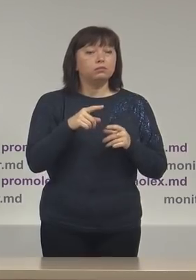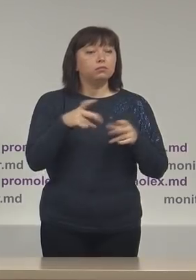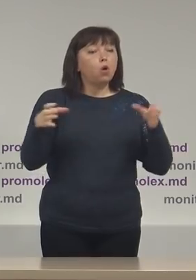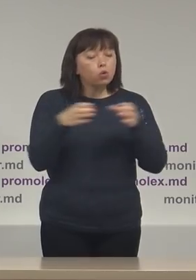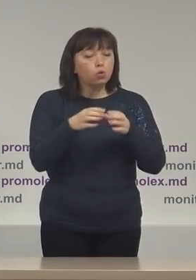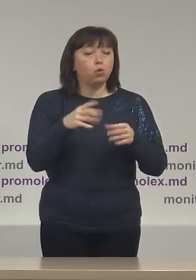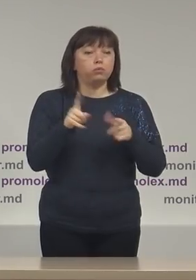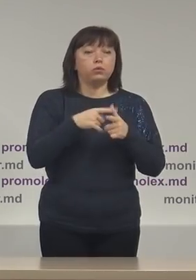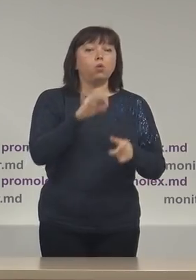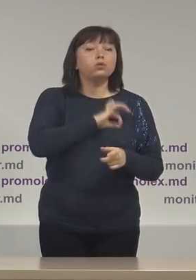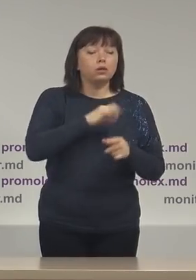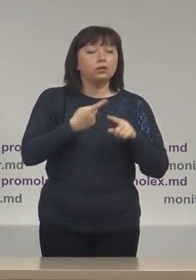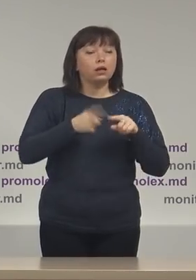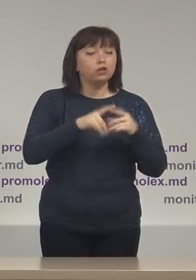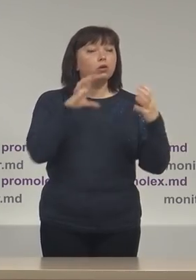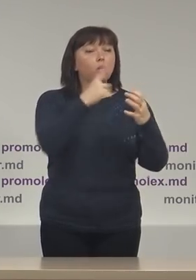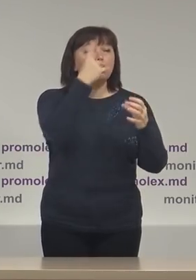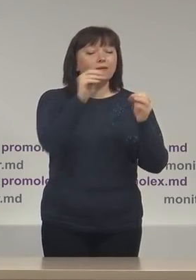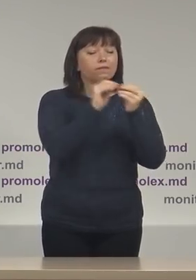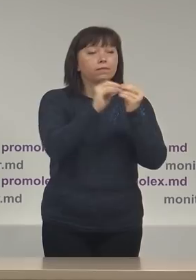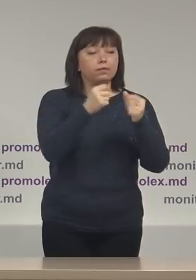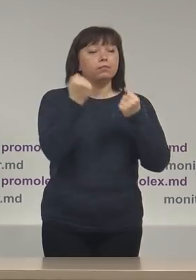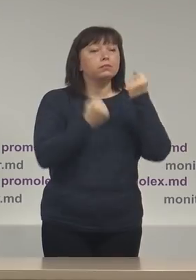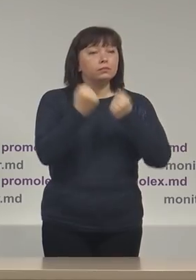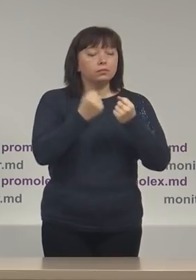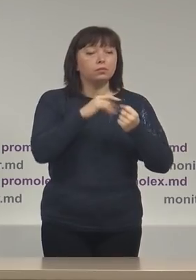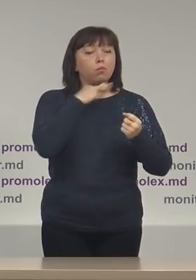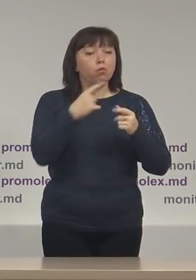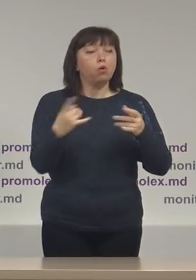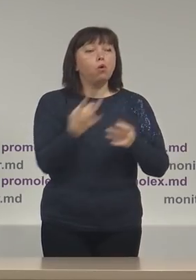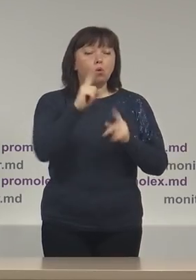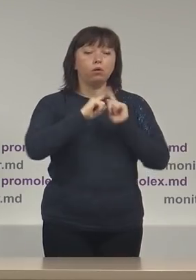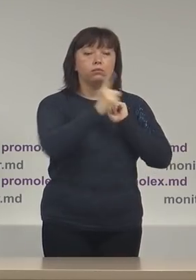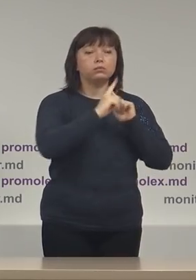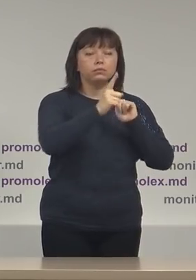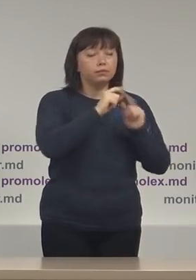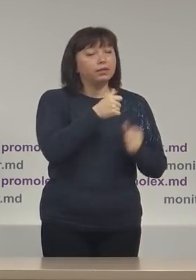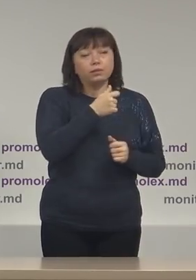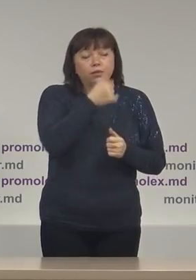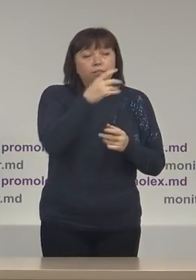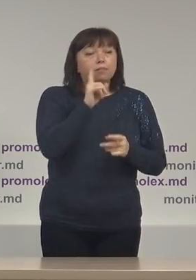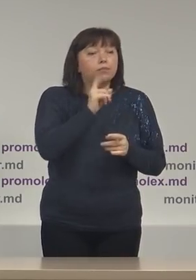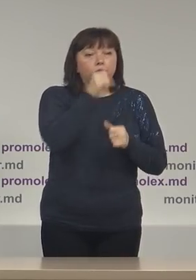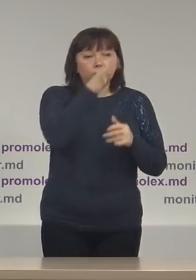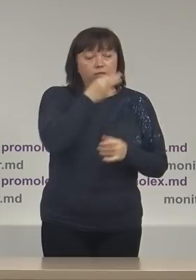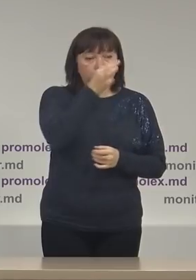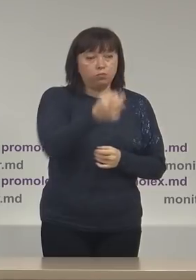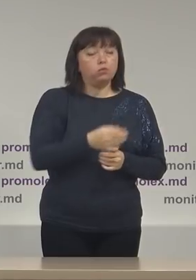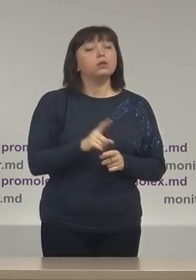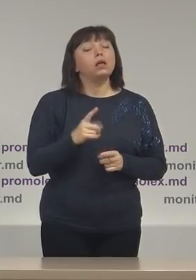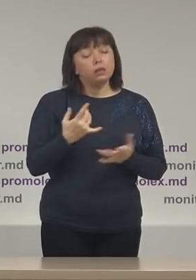sau utilizarea celorlași automobile de mai multe ori, dar cu